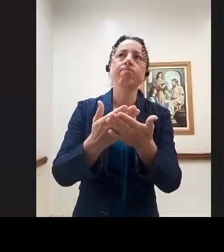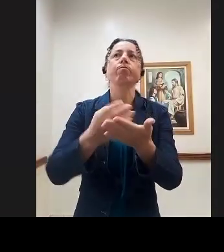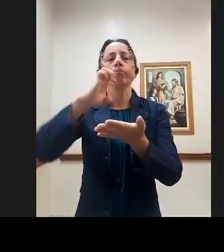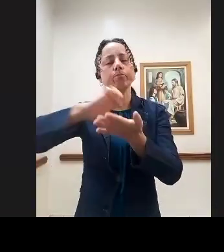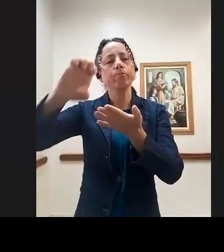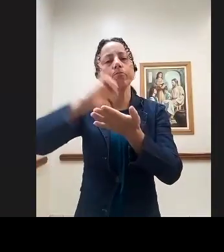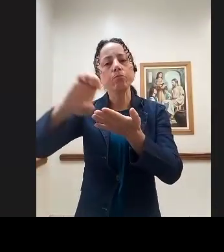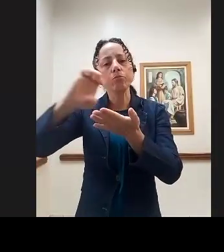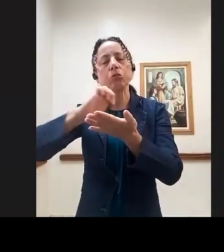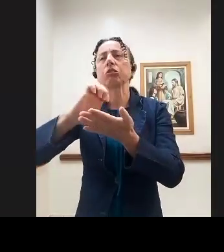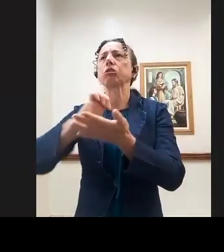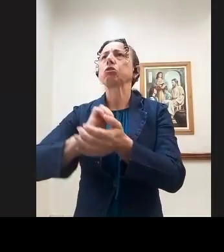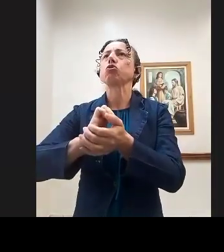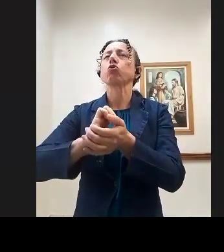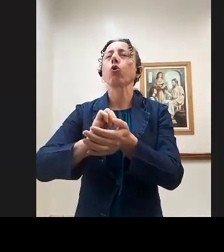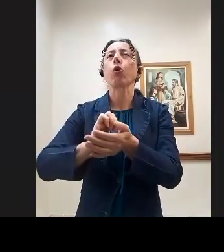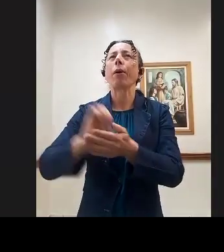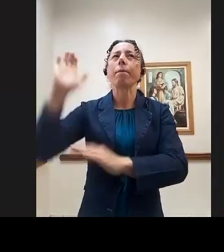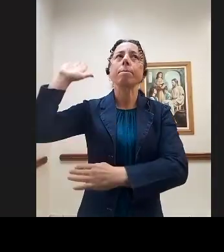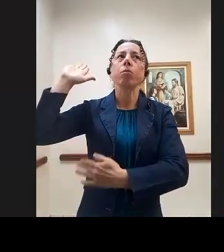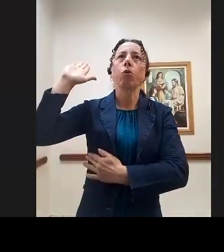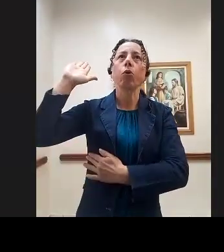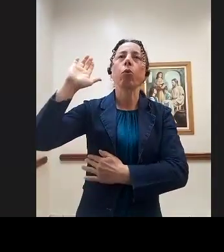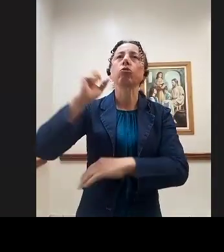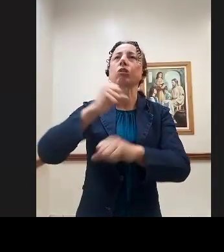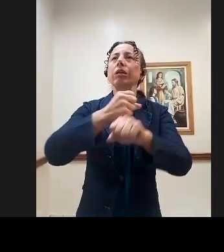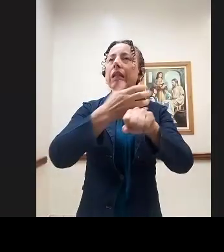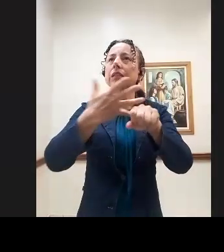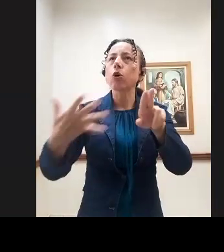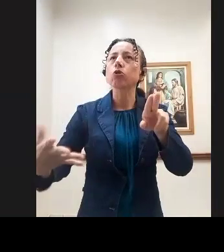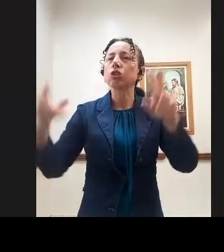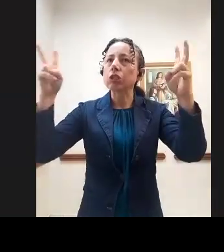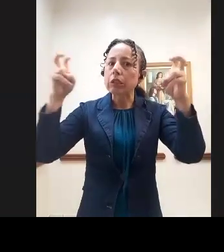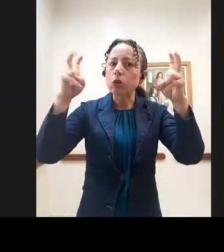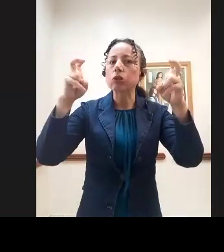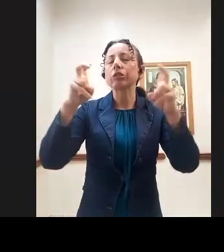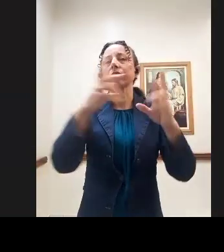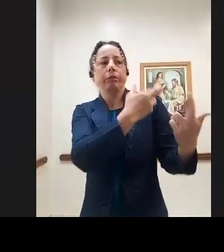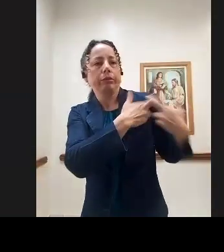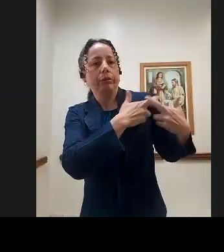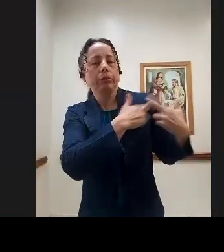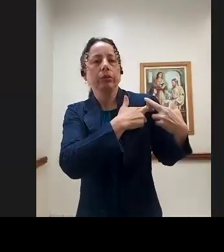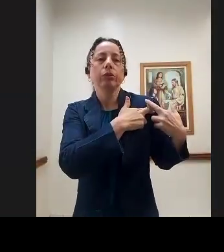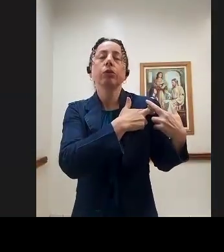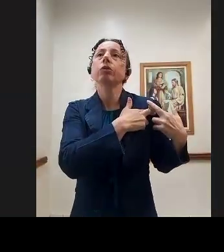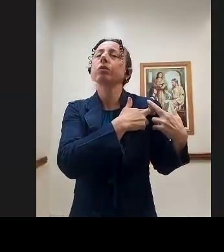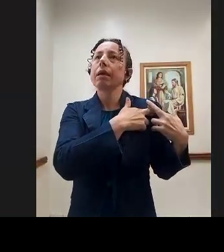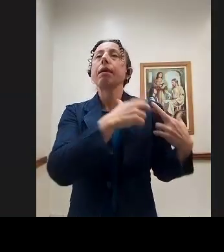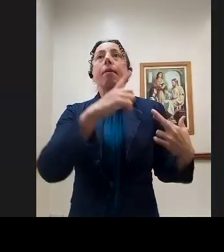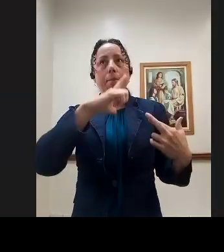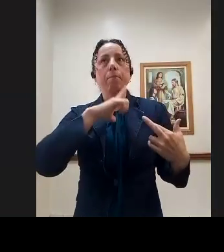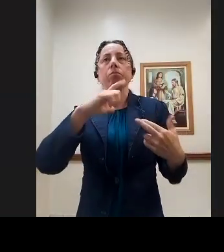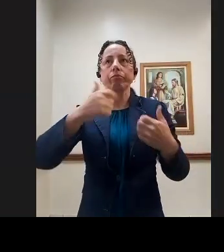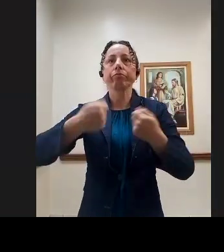nas consequências, né, de você fazer um convênio com Deus, que são muitas bênçãos, mas também tem uma responsabilidade da nossa parte. E eu achei que naquele momento eles